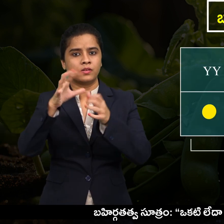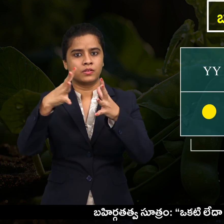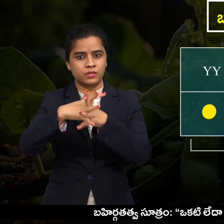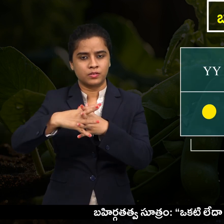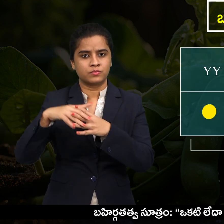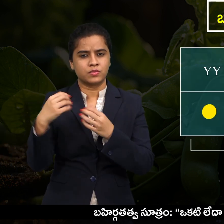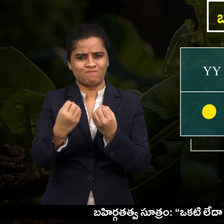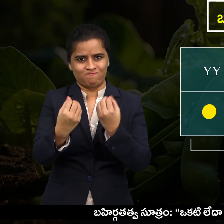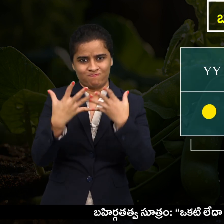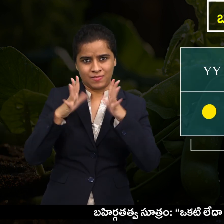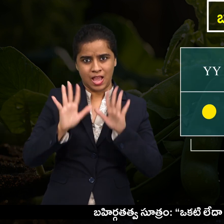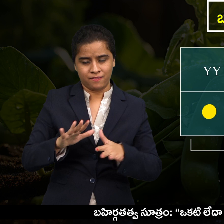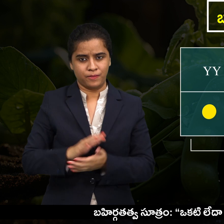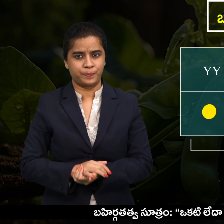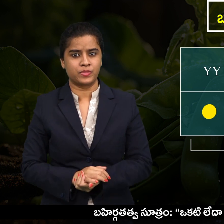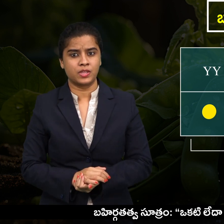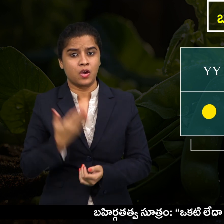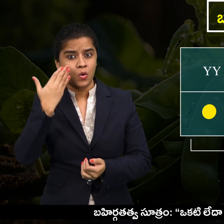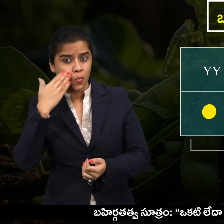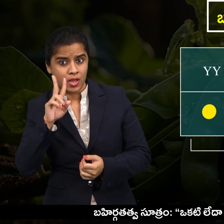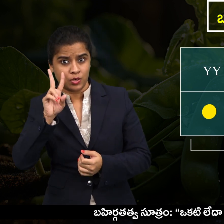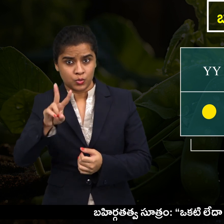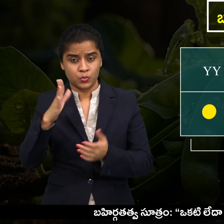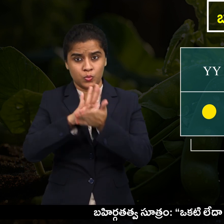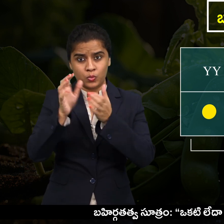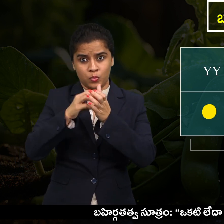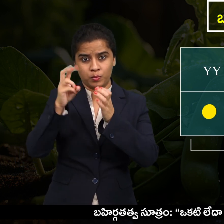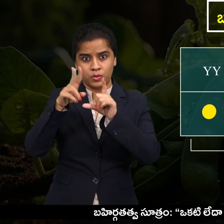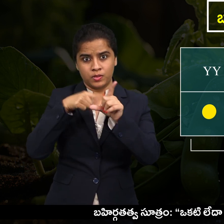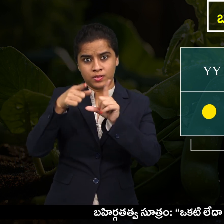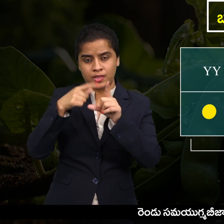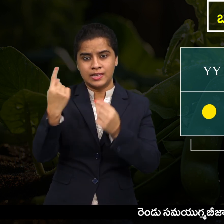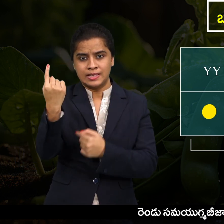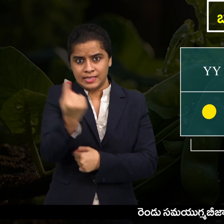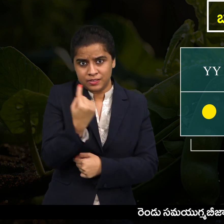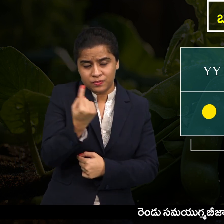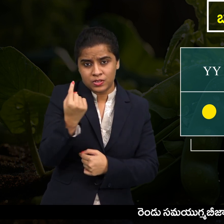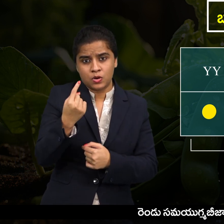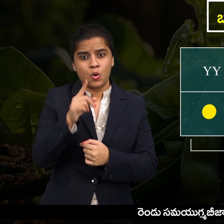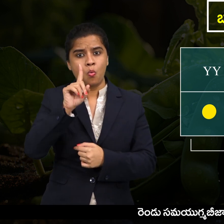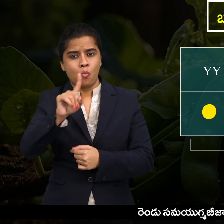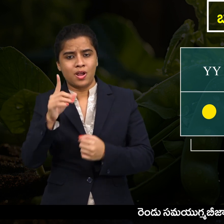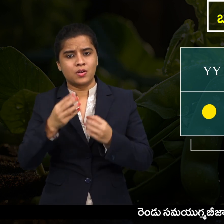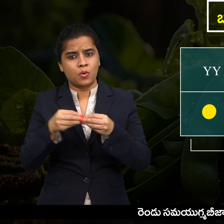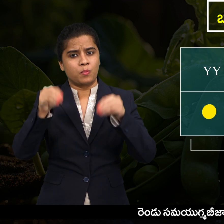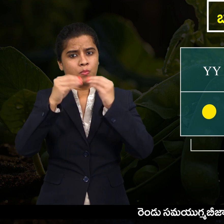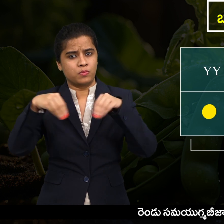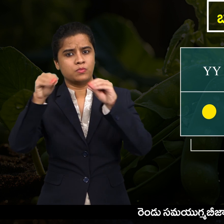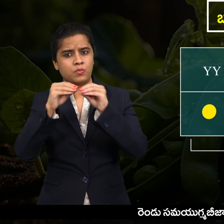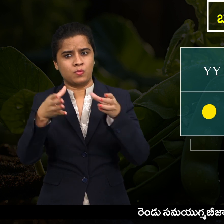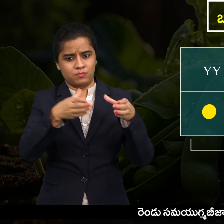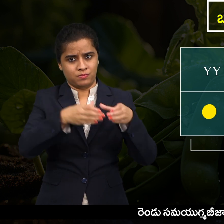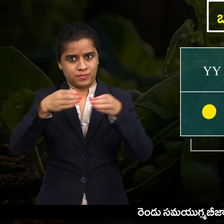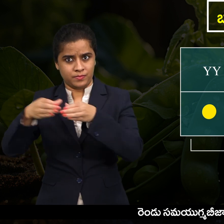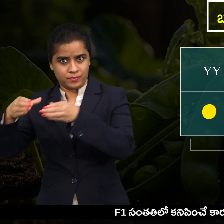బహిర్గతత్వ సూత్రం 1 లేదా అంతకంటే ఎక్కువ విభిన్న కారకాలు కలిగిన 2 సమయుగ్మ బీజాల మధ్య